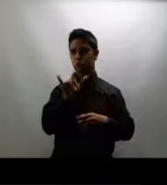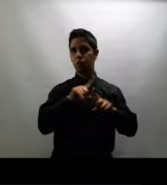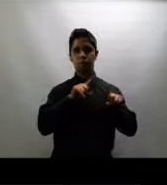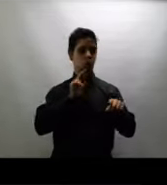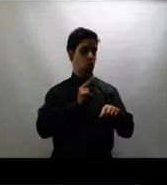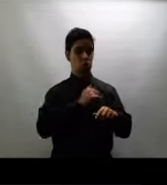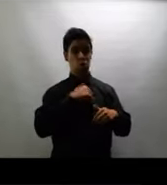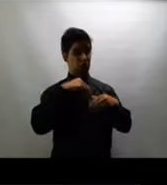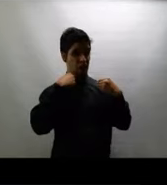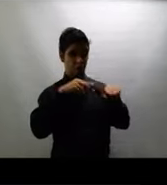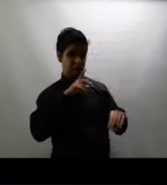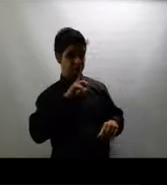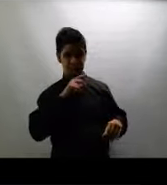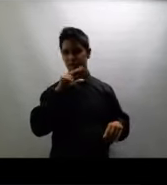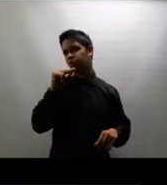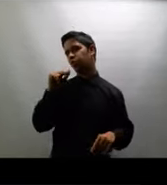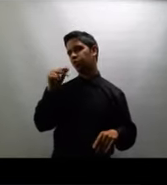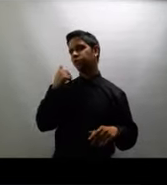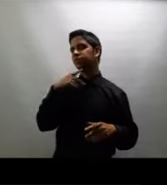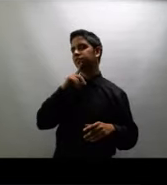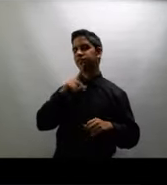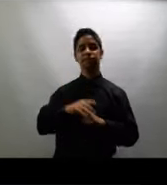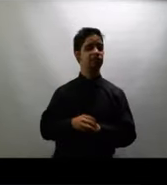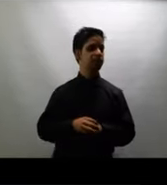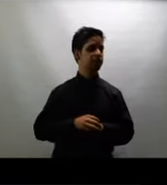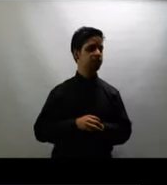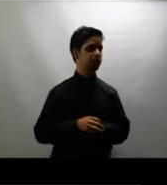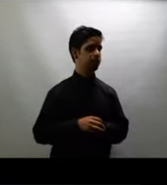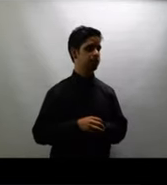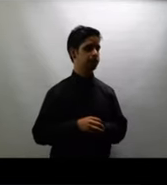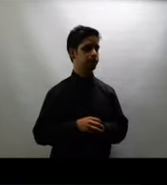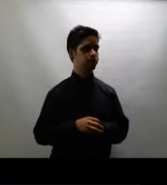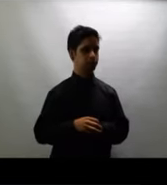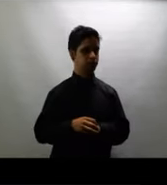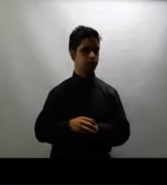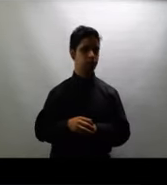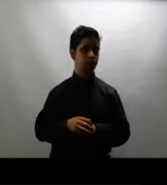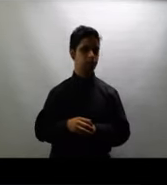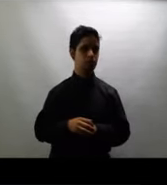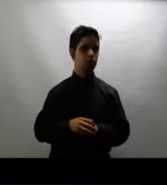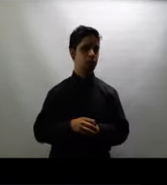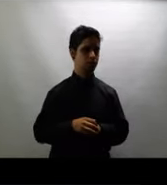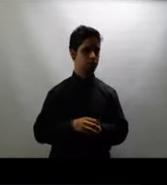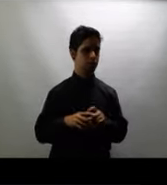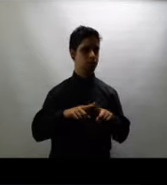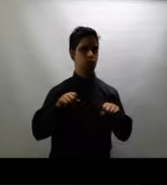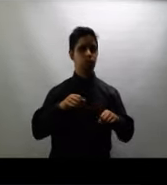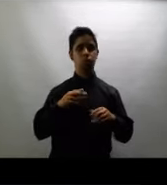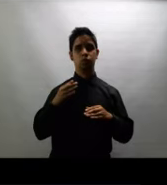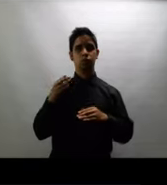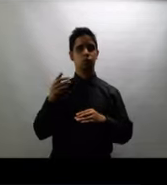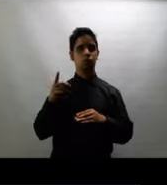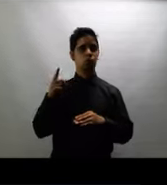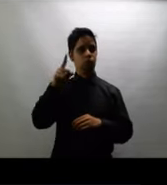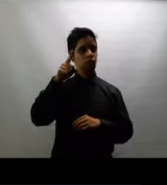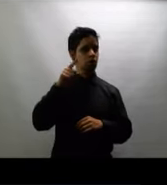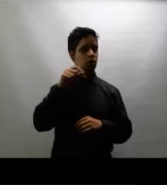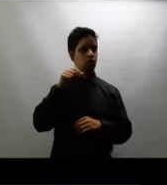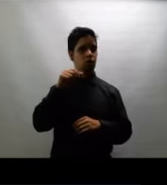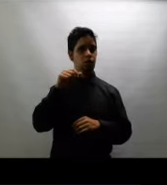Sí, sí. Y mira, ella dice que toca. Y lo puede. Oye, no, pero podemos subir para allá al Agua Expreso. No. Y que lo